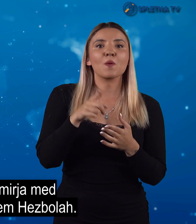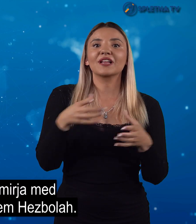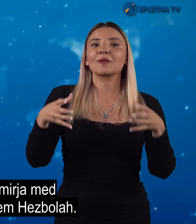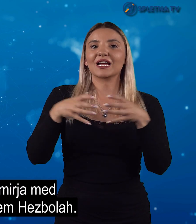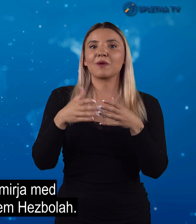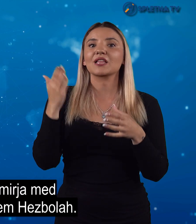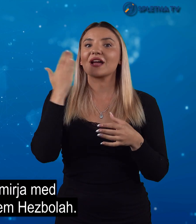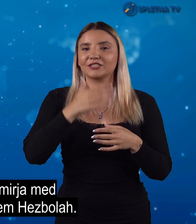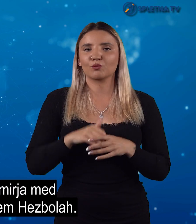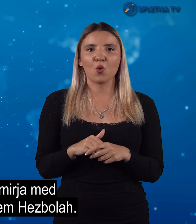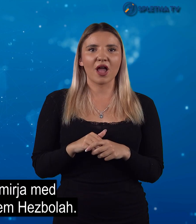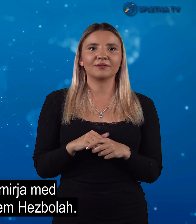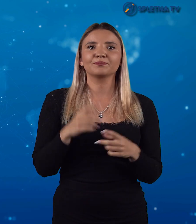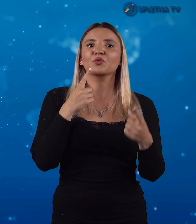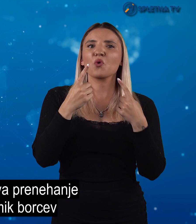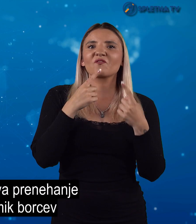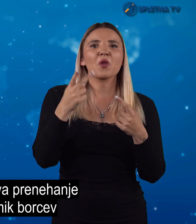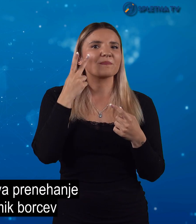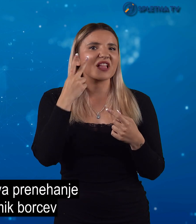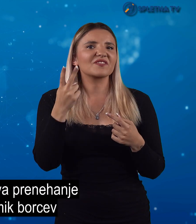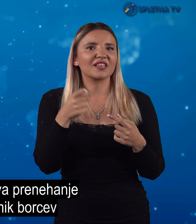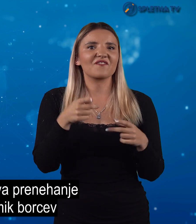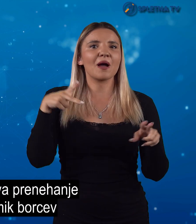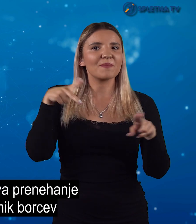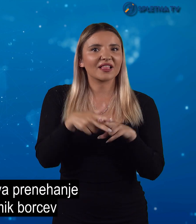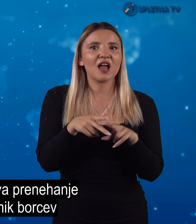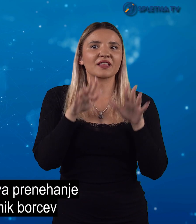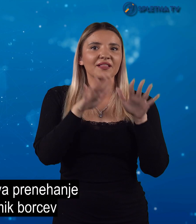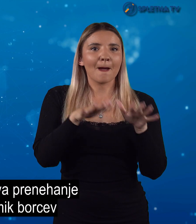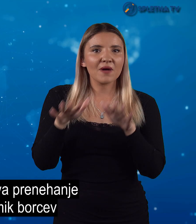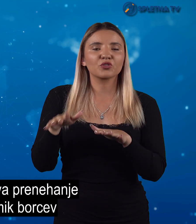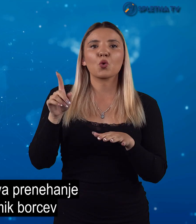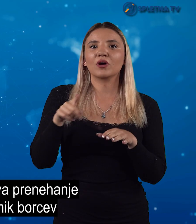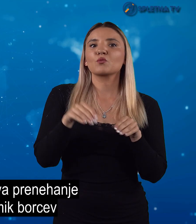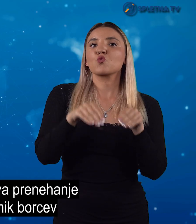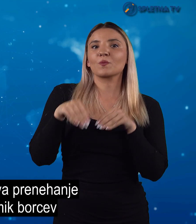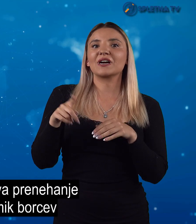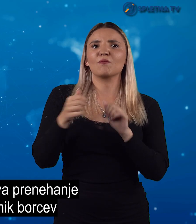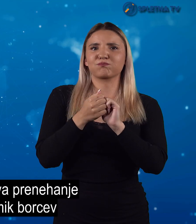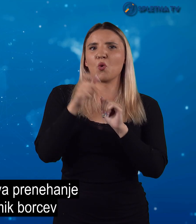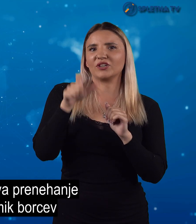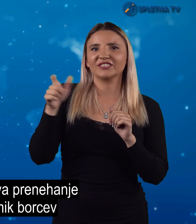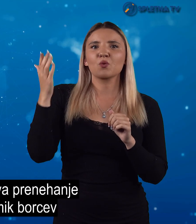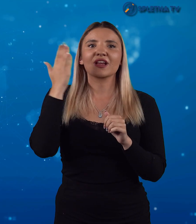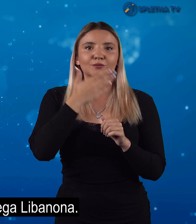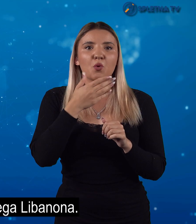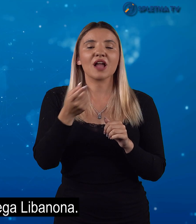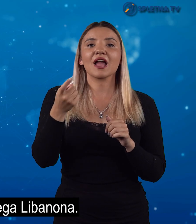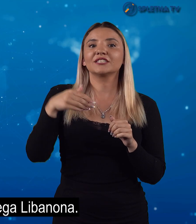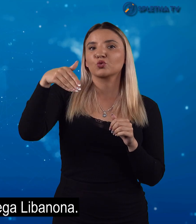gibanjem Hezbolah. Dogovor predvideva prenehanje napadov ter umik borcev Hezbolaha iz južnega